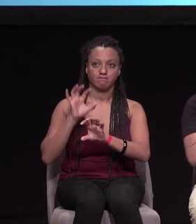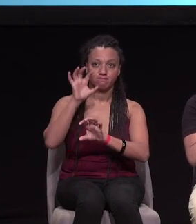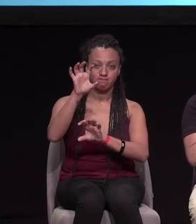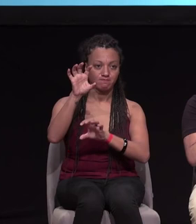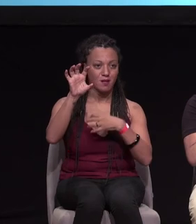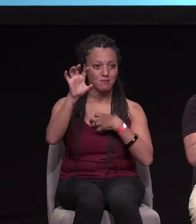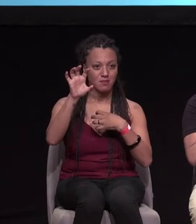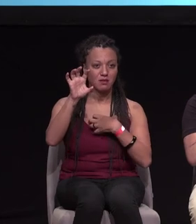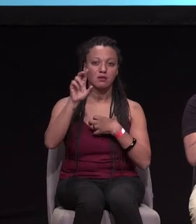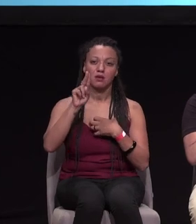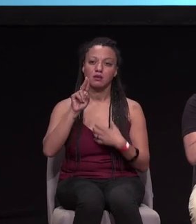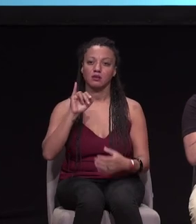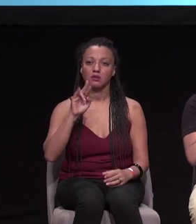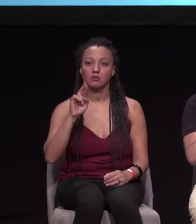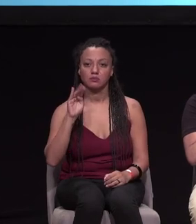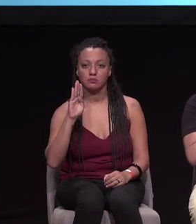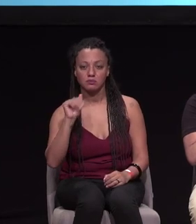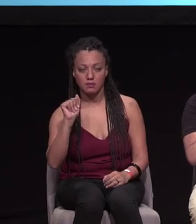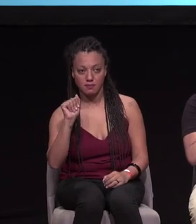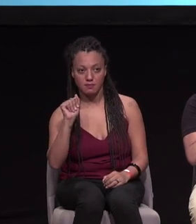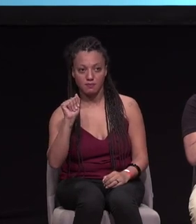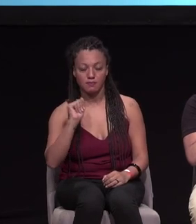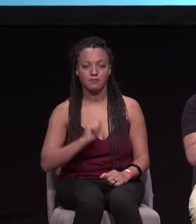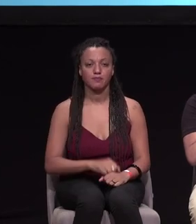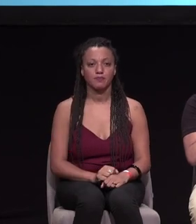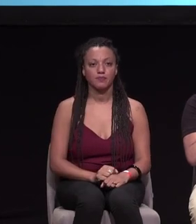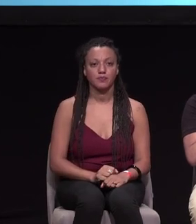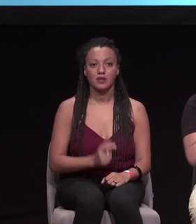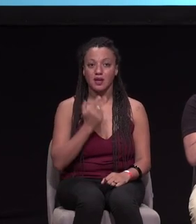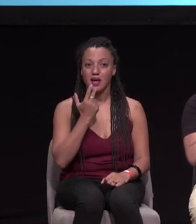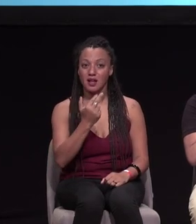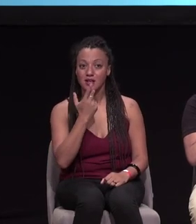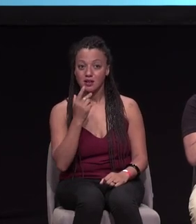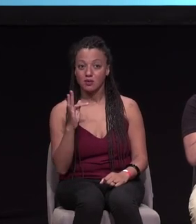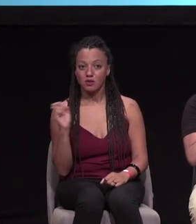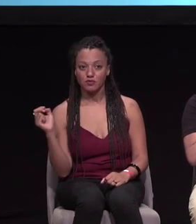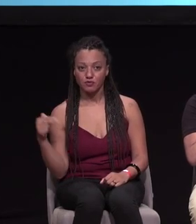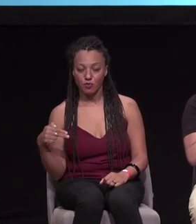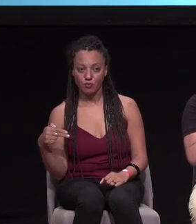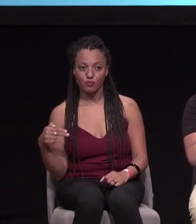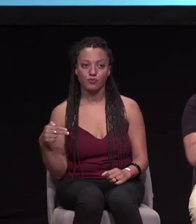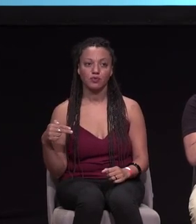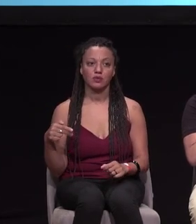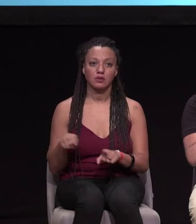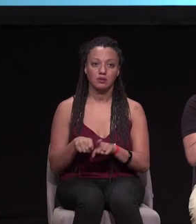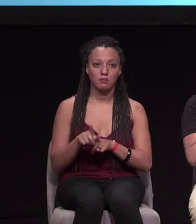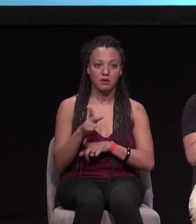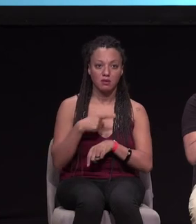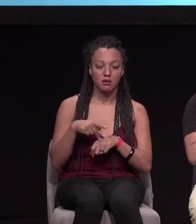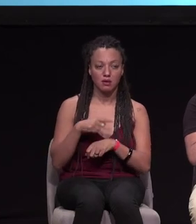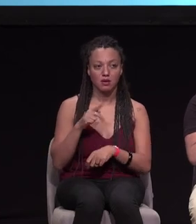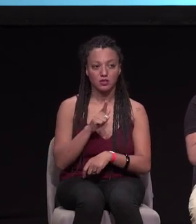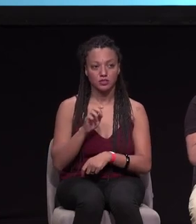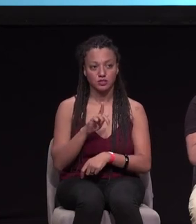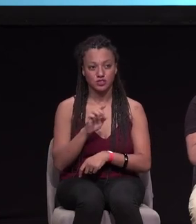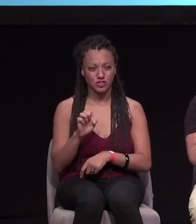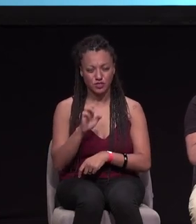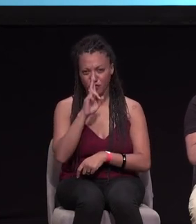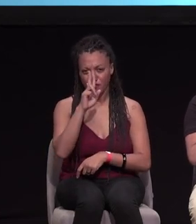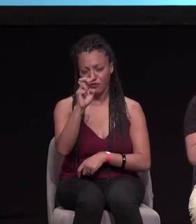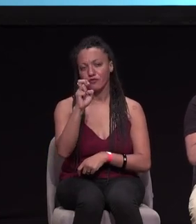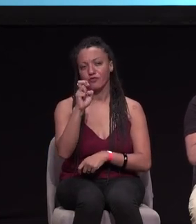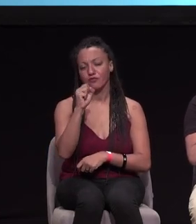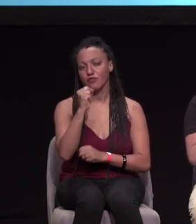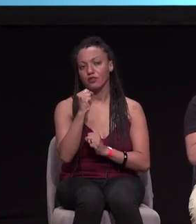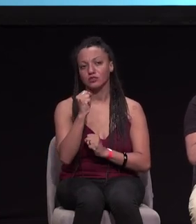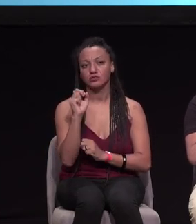segmento e oruba e é o tronco lingüístico fome ea nação jeje tem mais pressão no maranhão com um